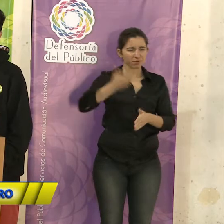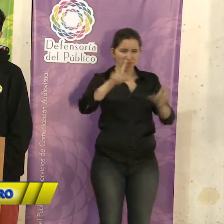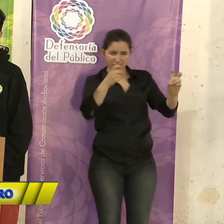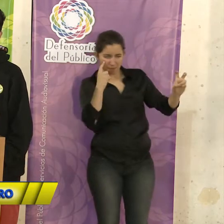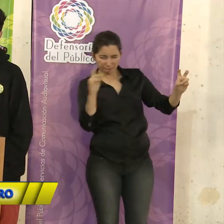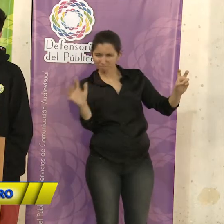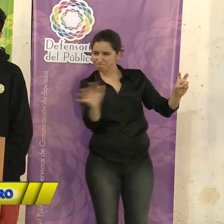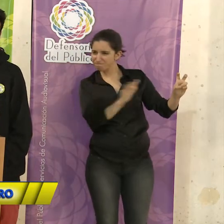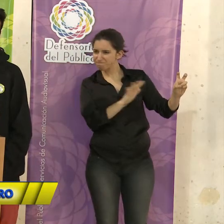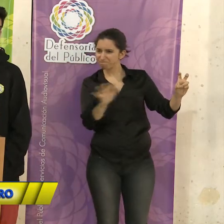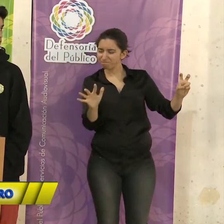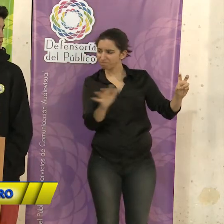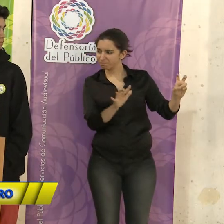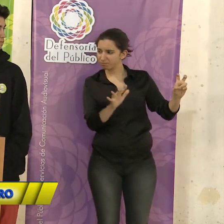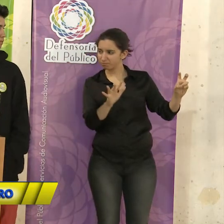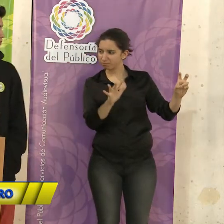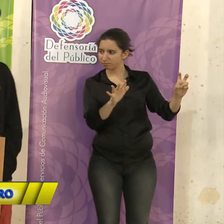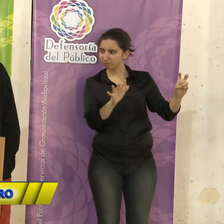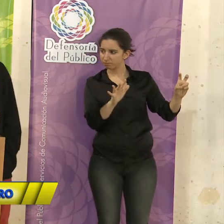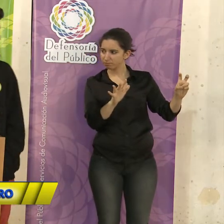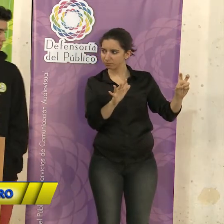esto, porque